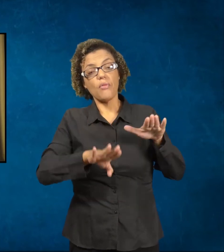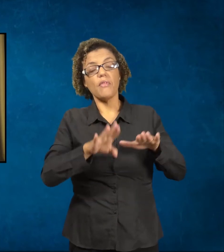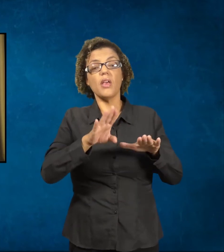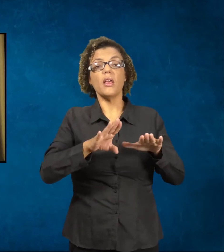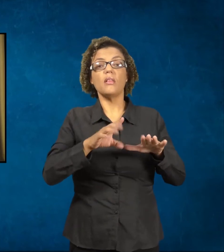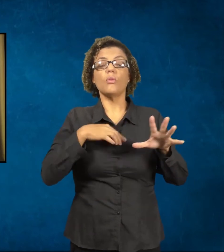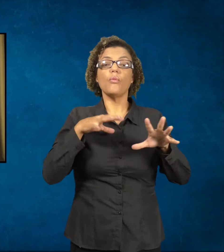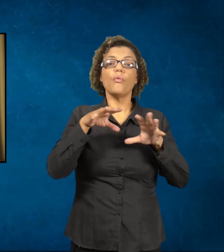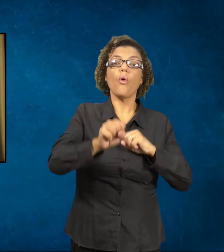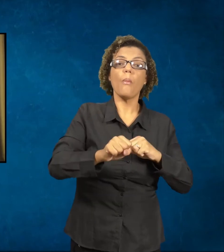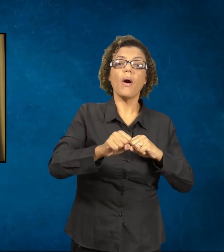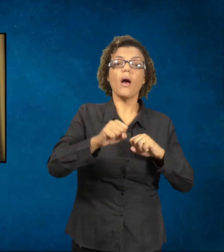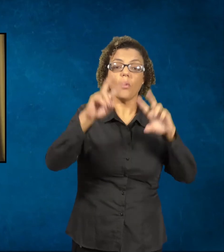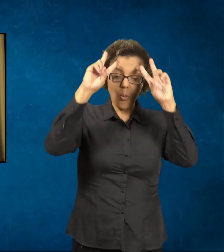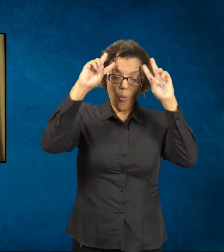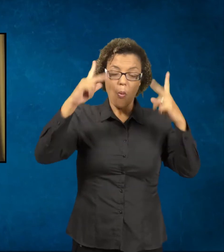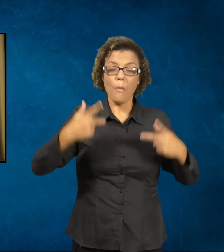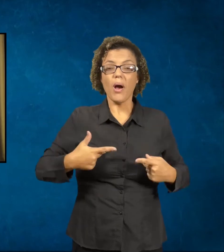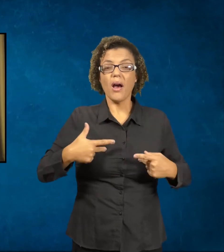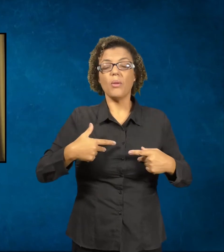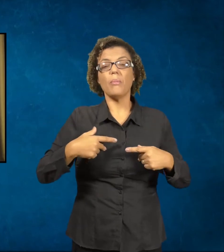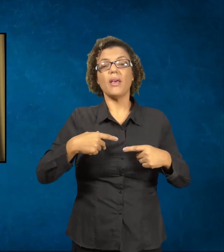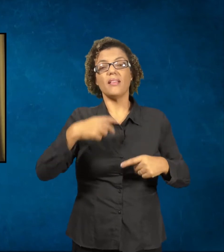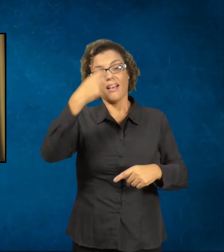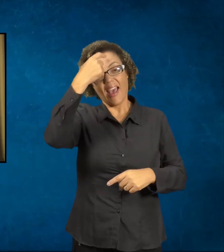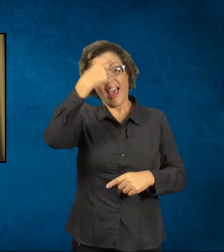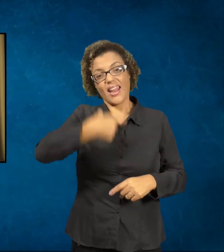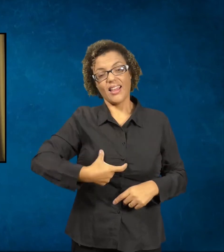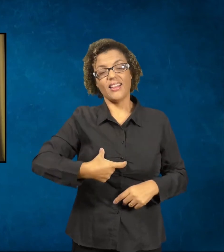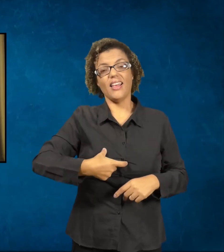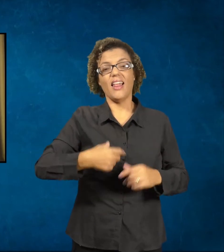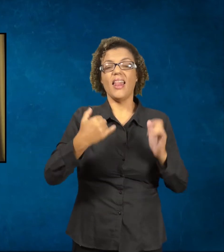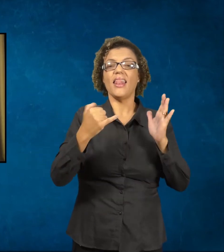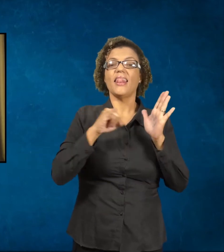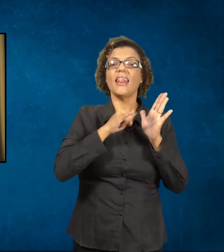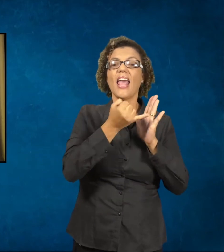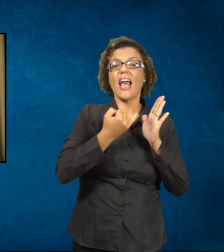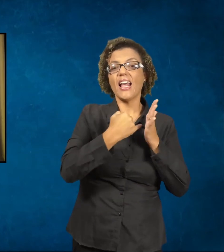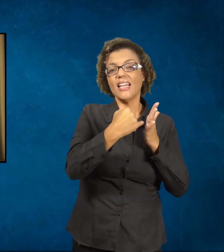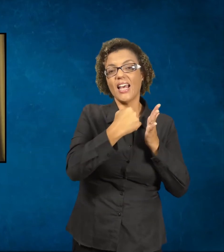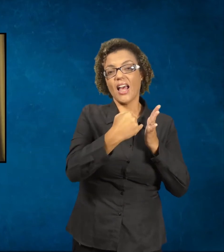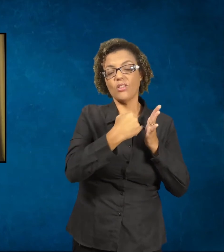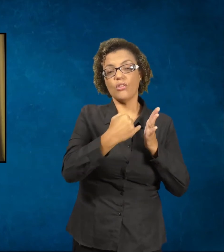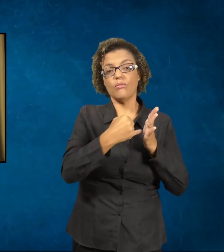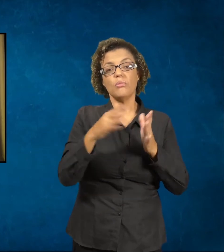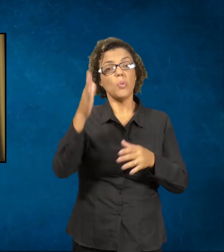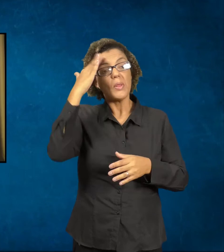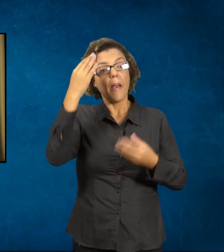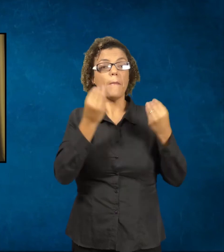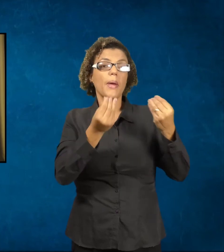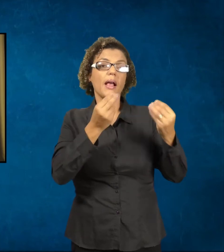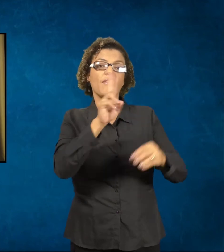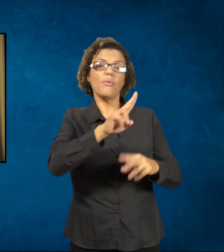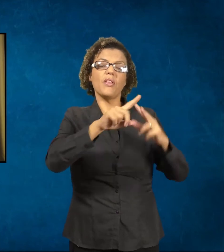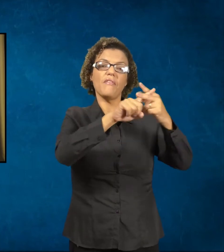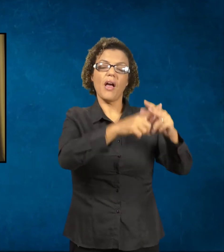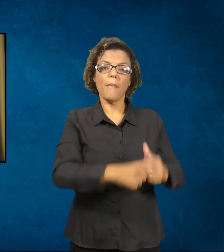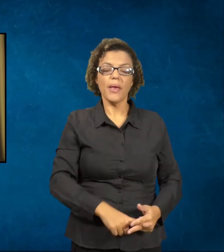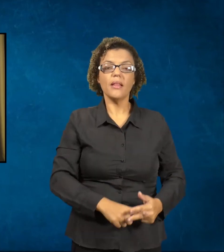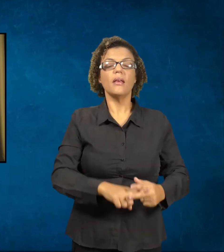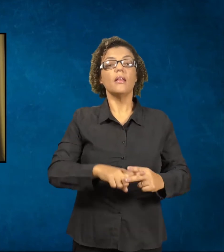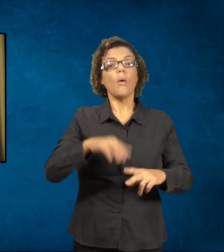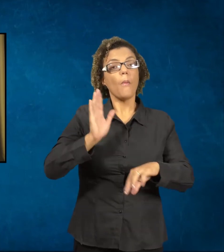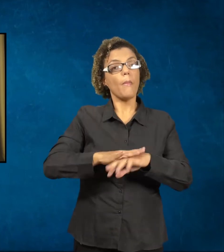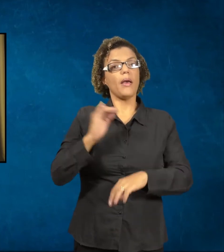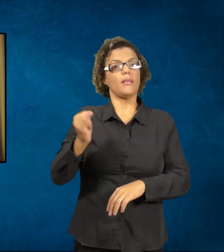dar valores, porque você não sabe para que vão ser usadas essas ferramentas. Esse é o carro-chefe do que fazemos em Nova Acrópole.